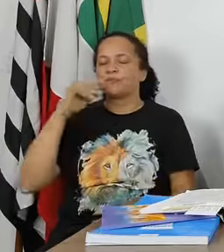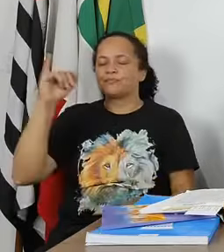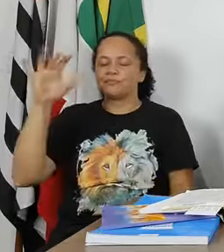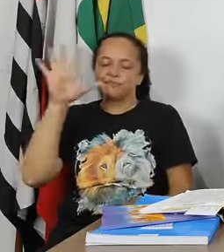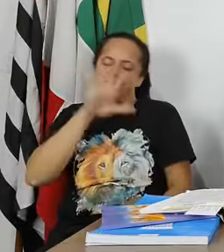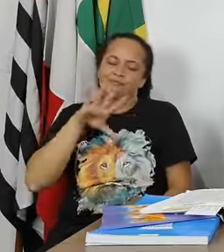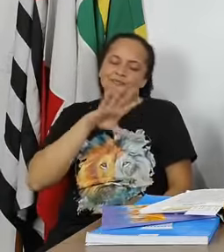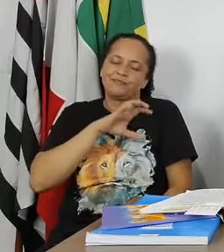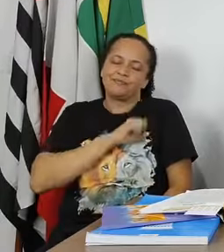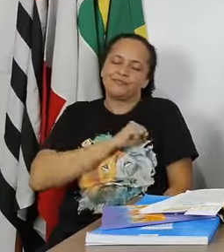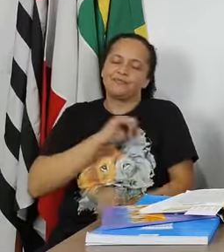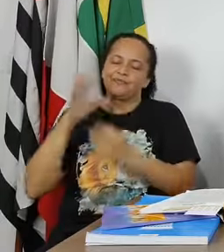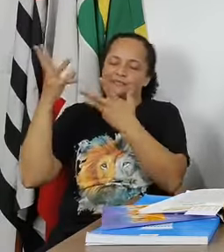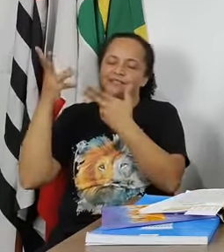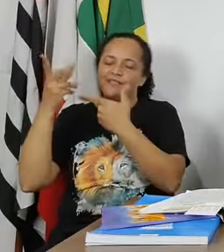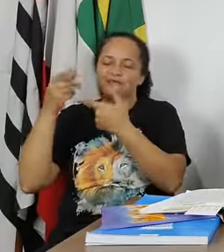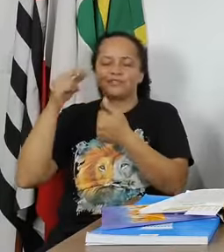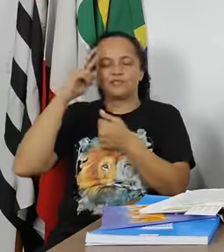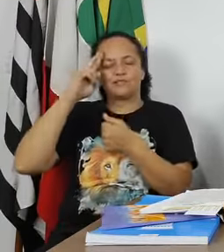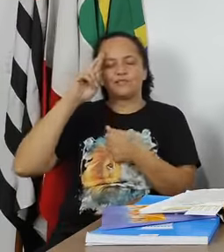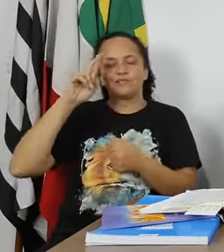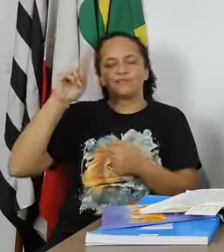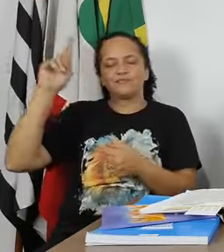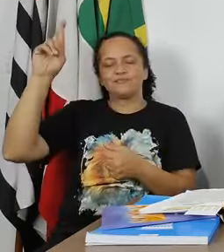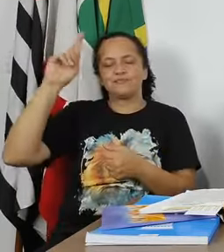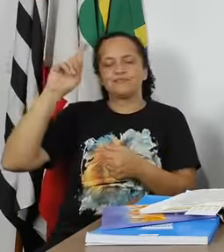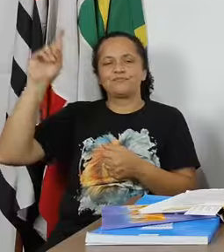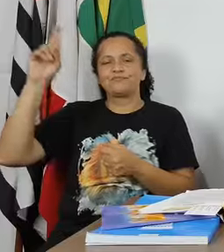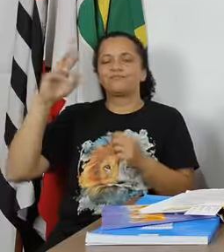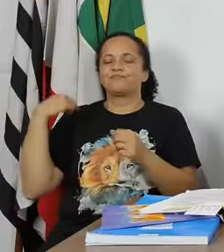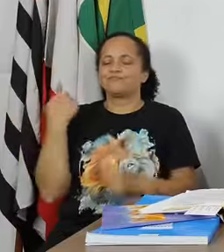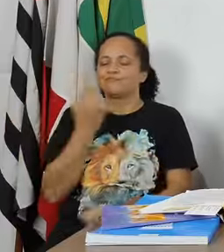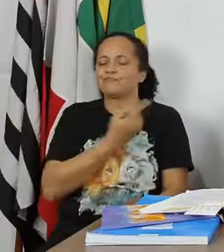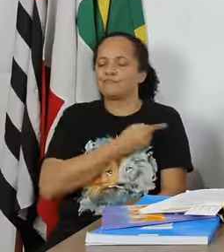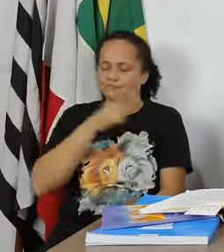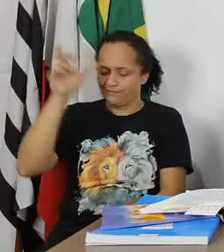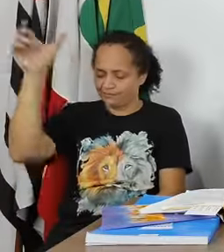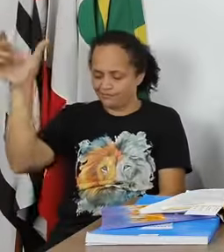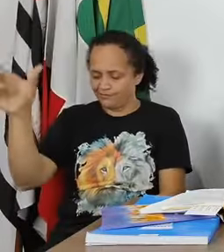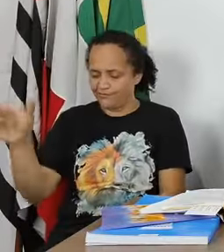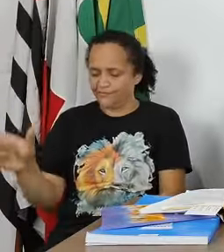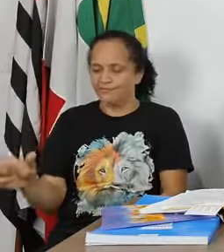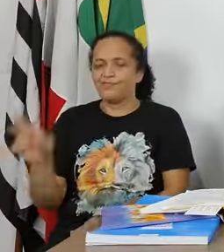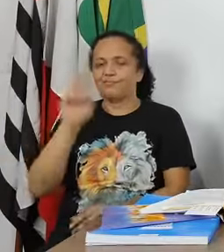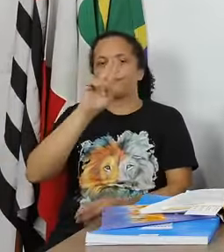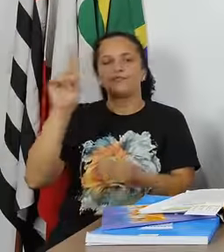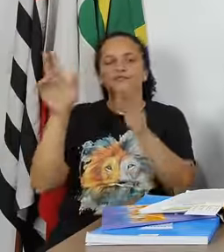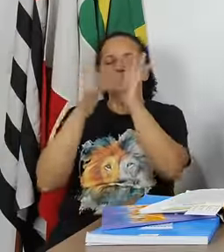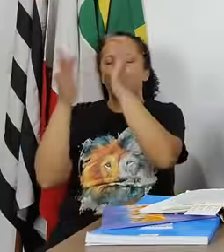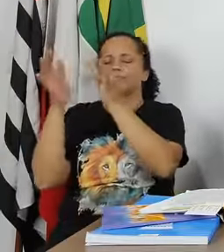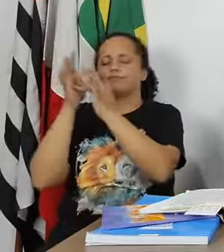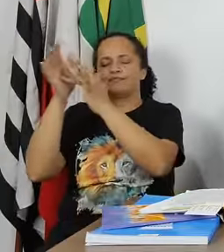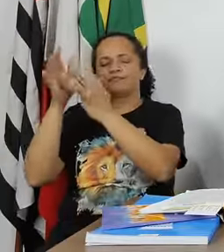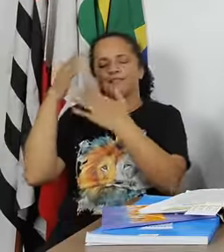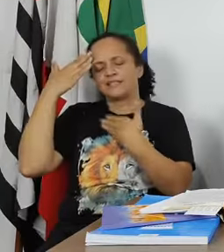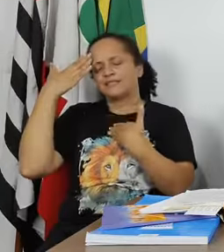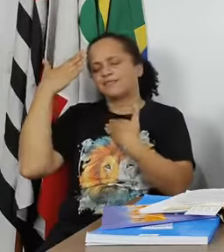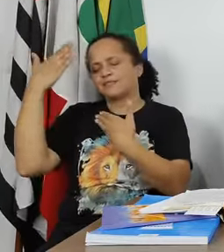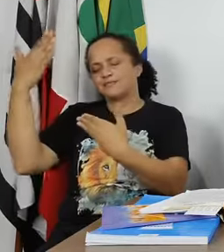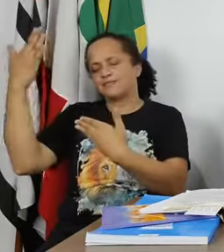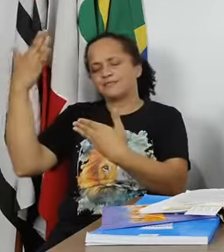amado, maravilhoso Deus, grandioso Pai, nós entramos na sua presença em nome de Jesus para te louvar e te agradecer.